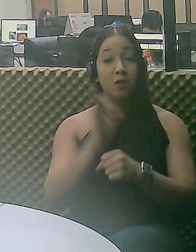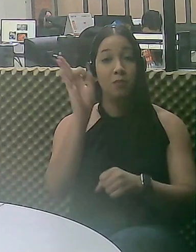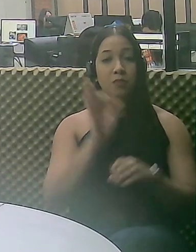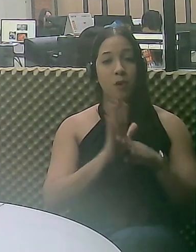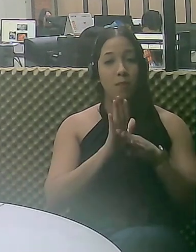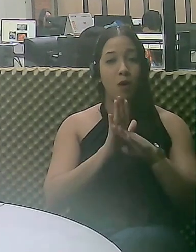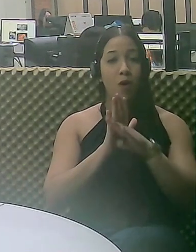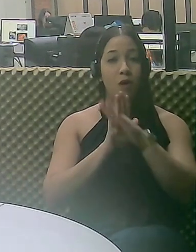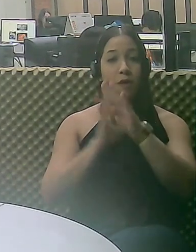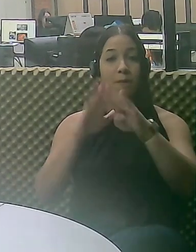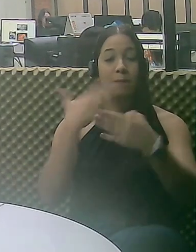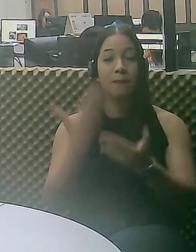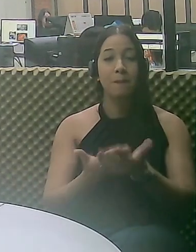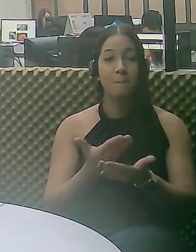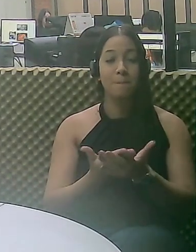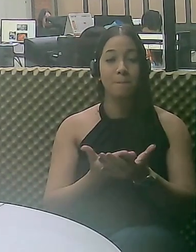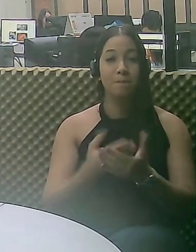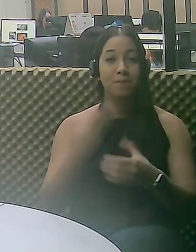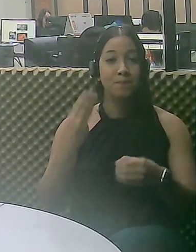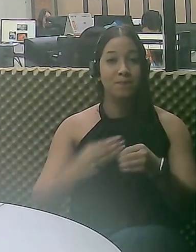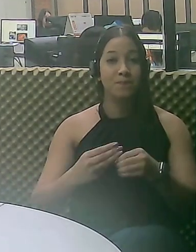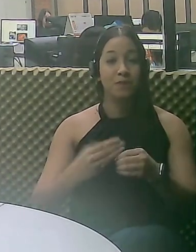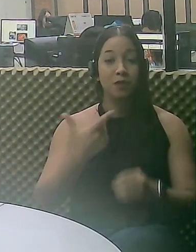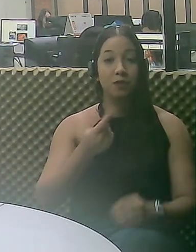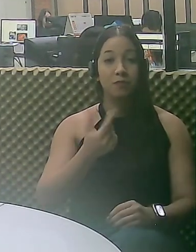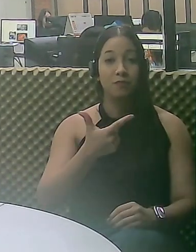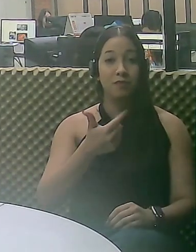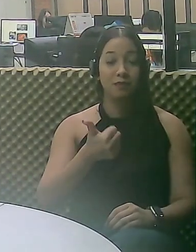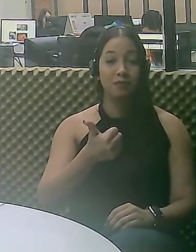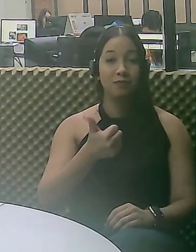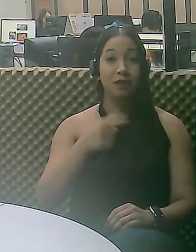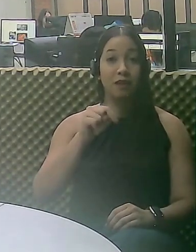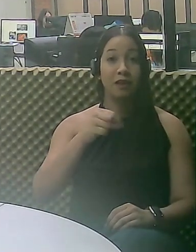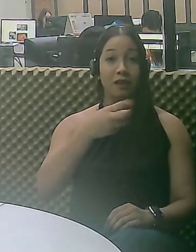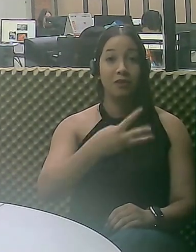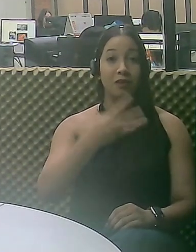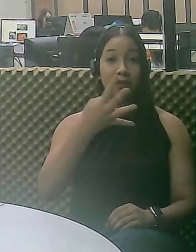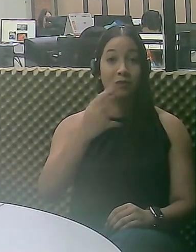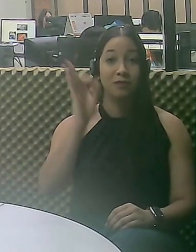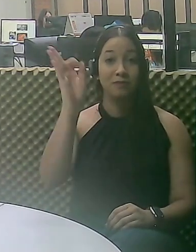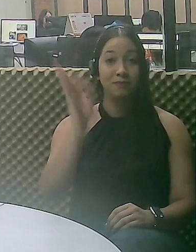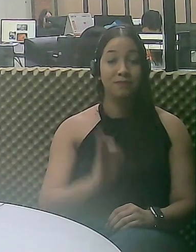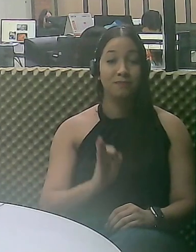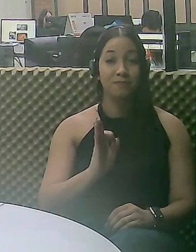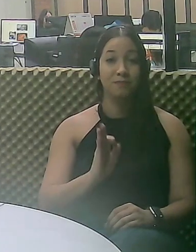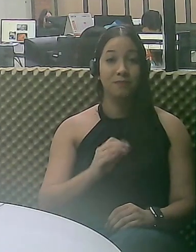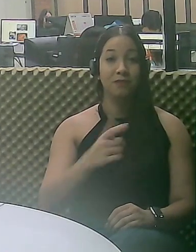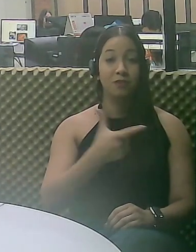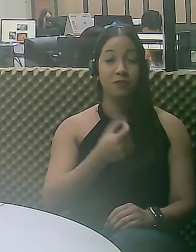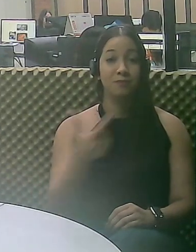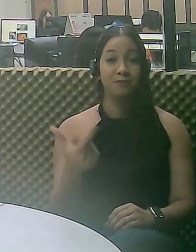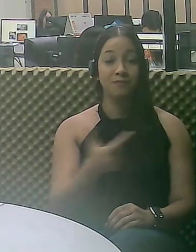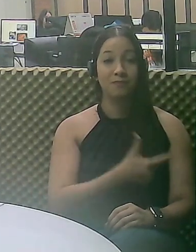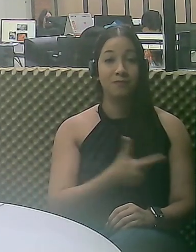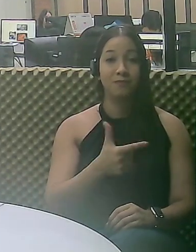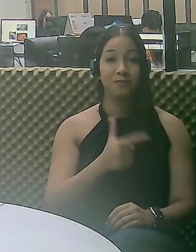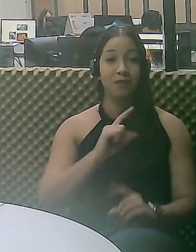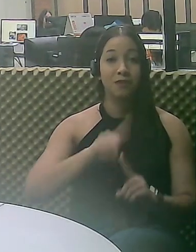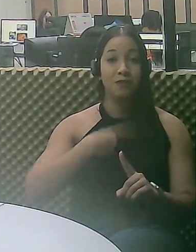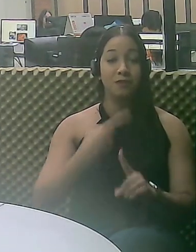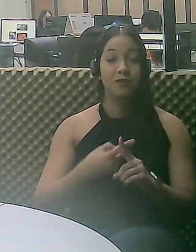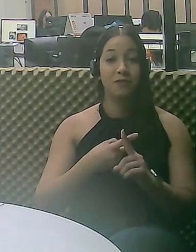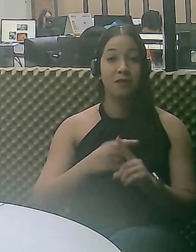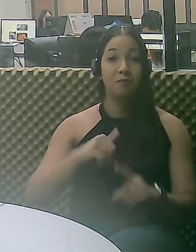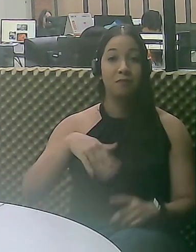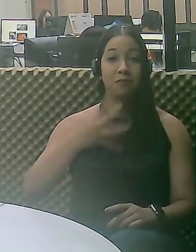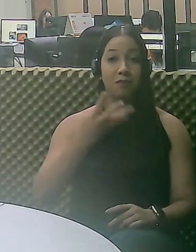crescido nas escolas municipais, sendo que em 2021 foi de 34% e em 2022 passou a corresponder